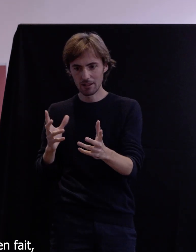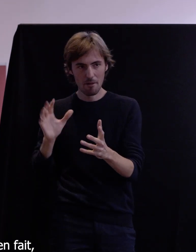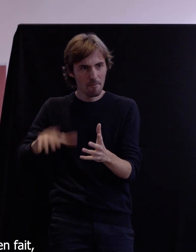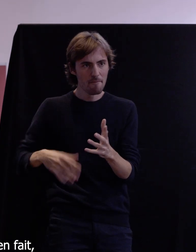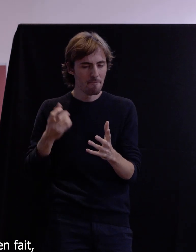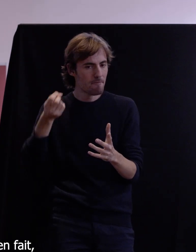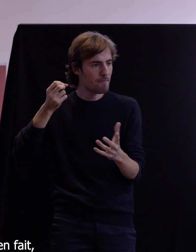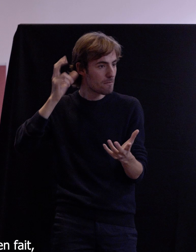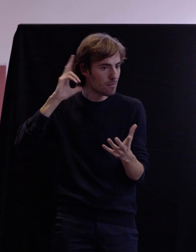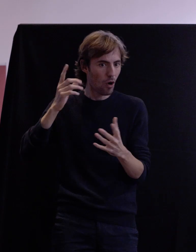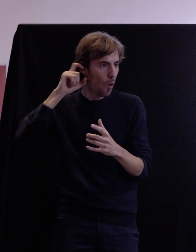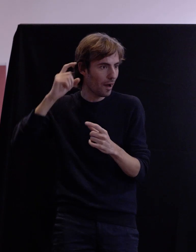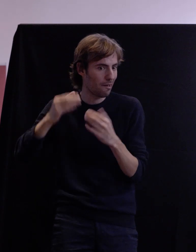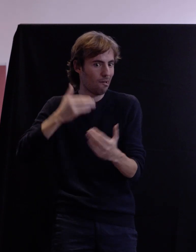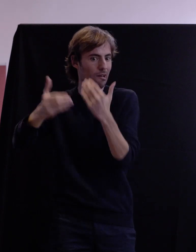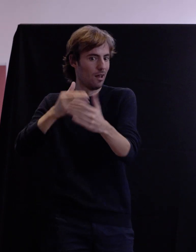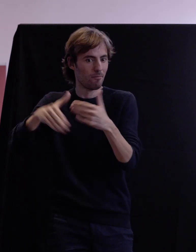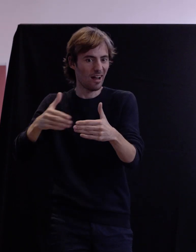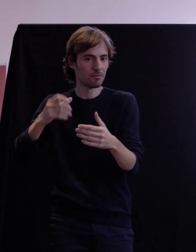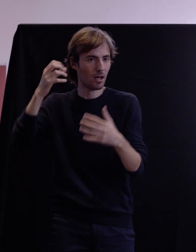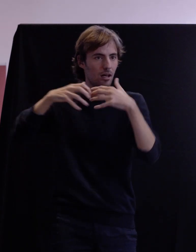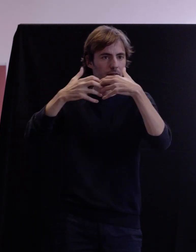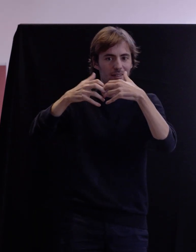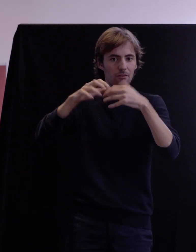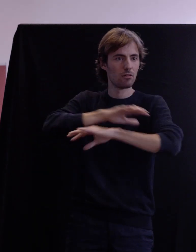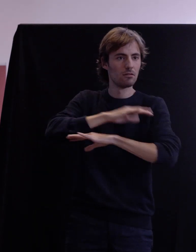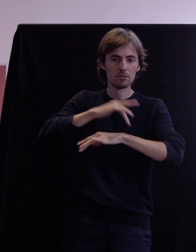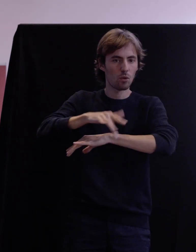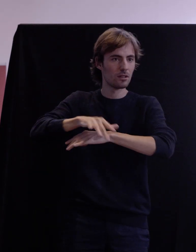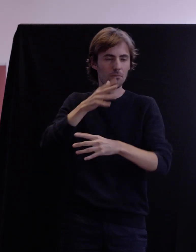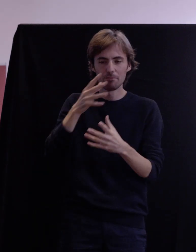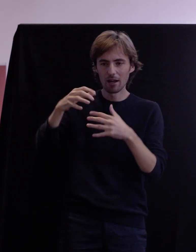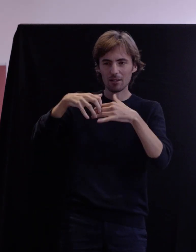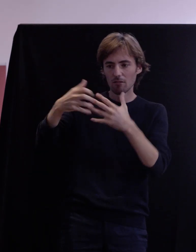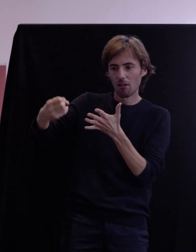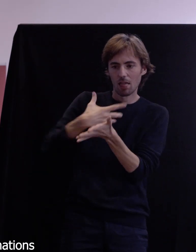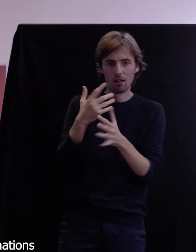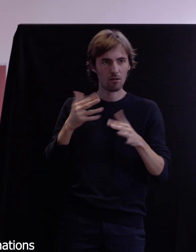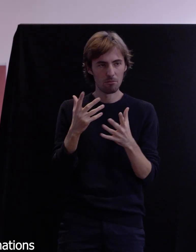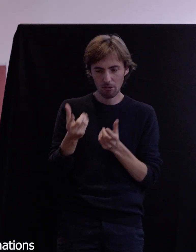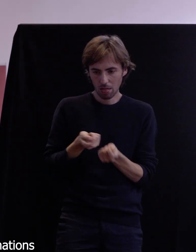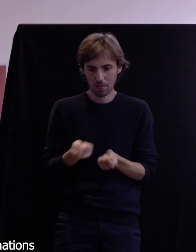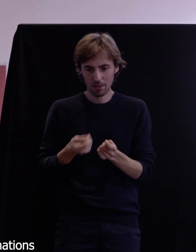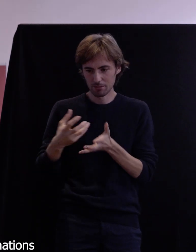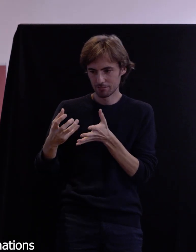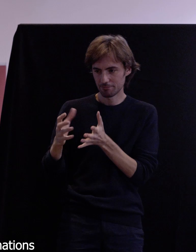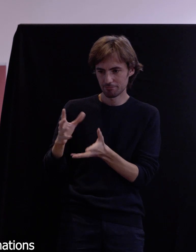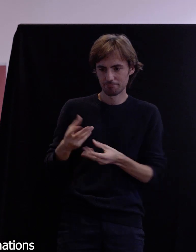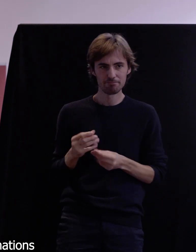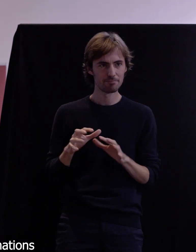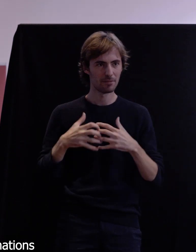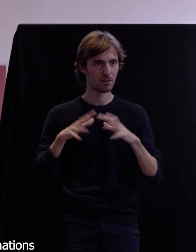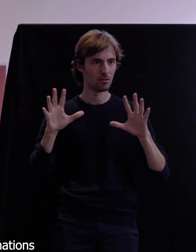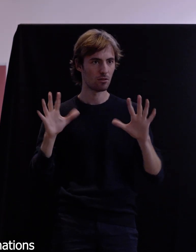fonctionner l'oreille, le cerveau ne va plus savoir comment exploiter les informations que va lui donner